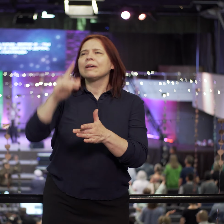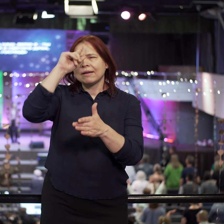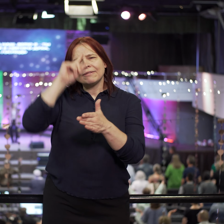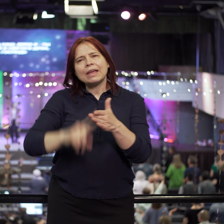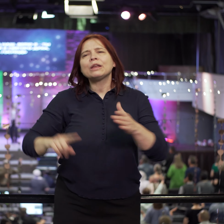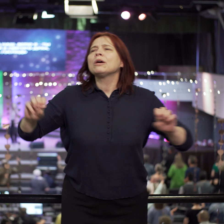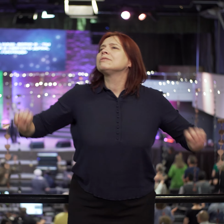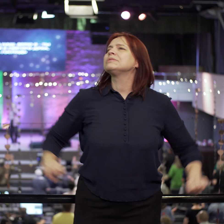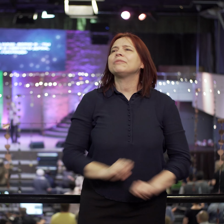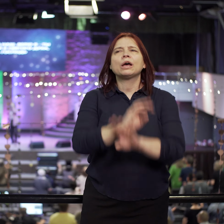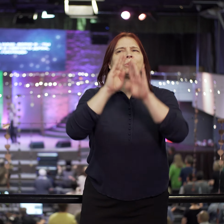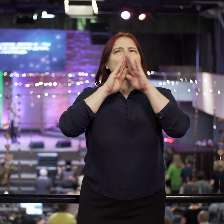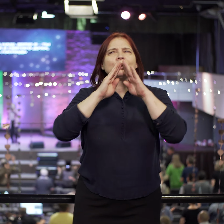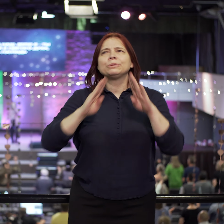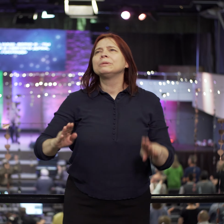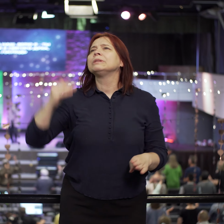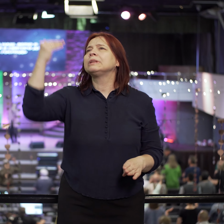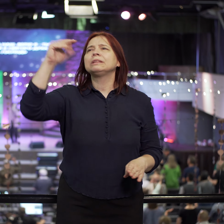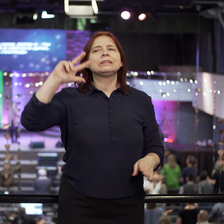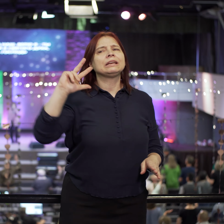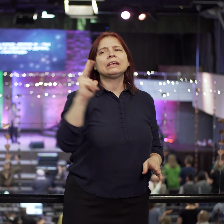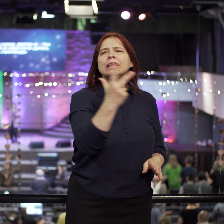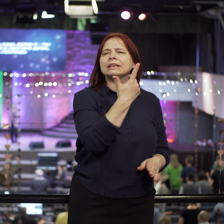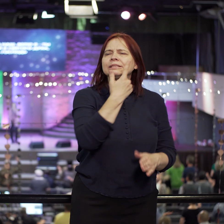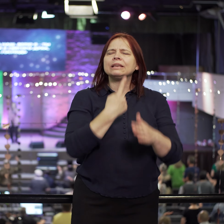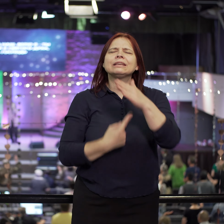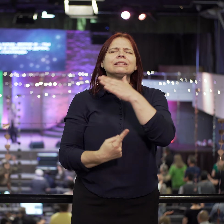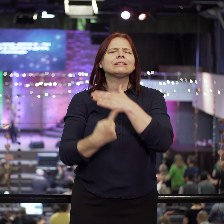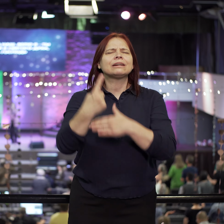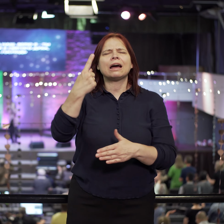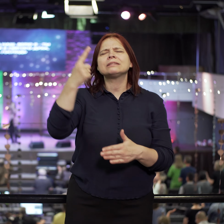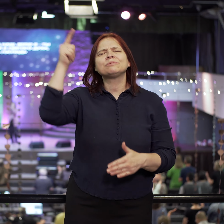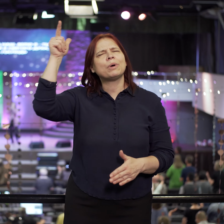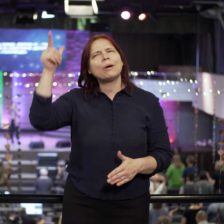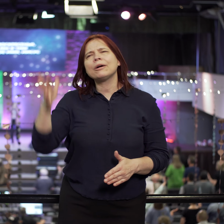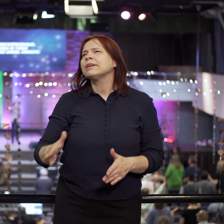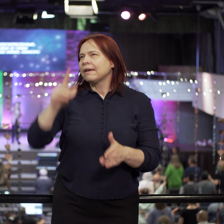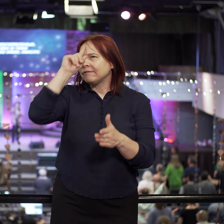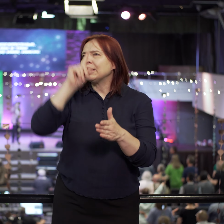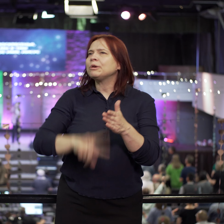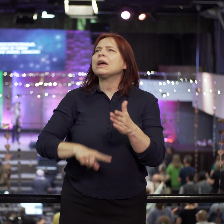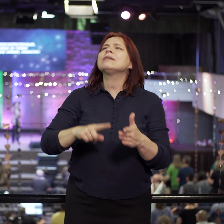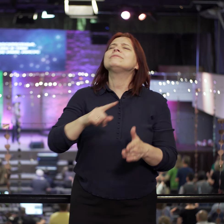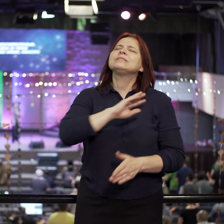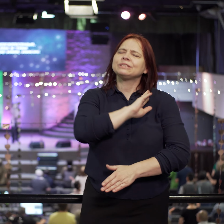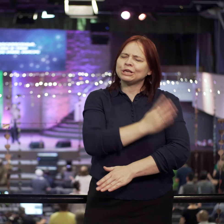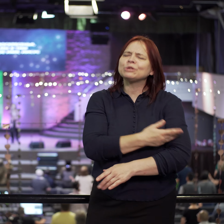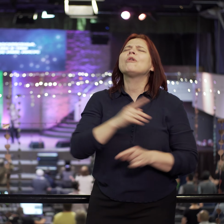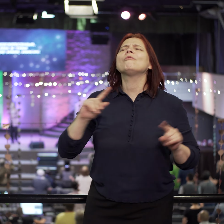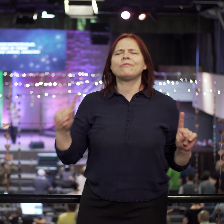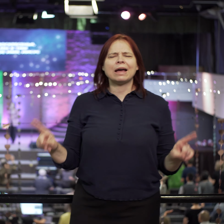в Святого Духа, Ты триедин Господь. Верю я в